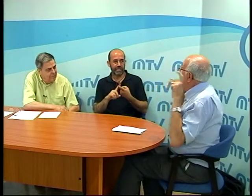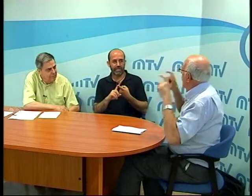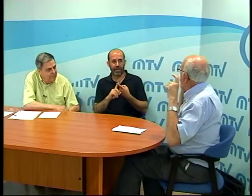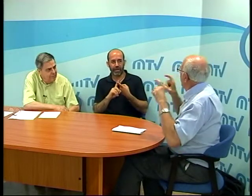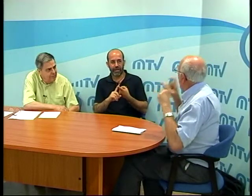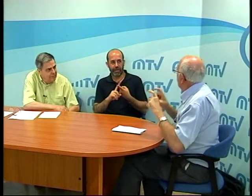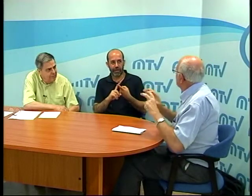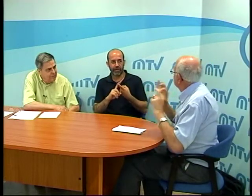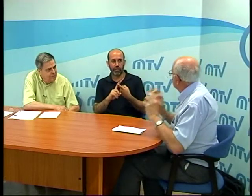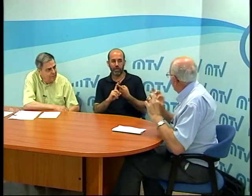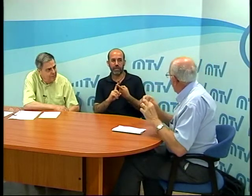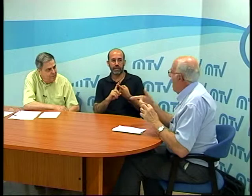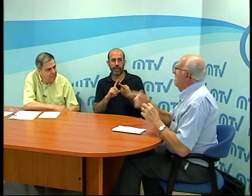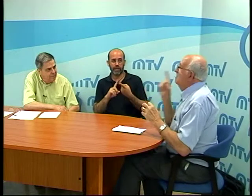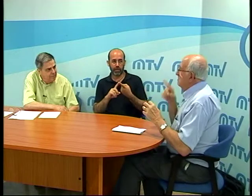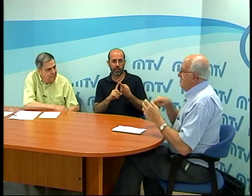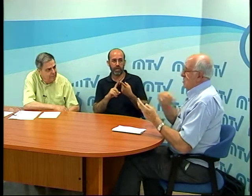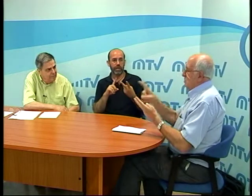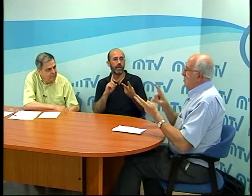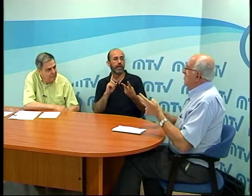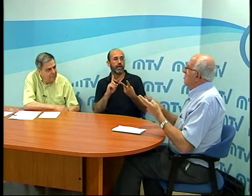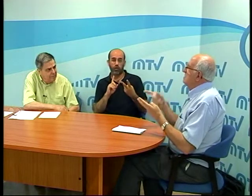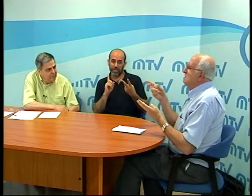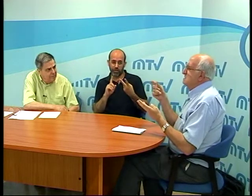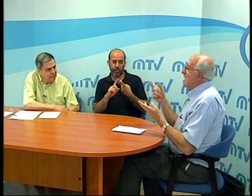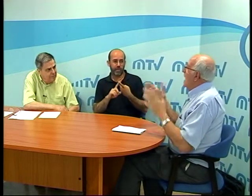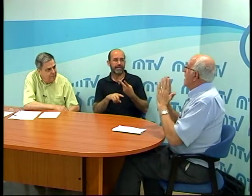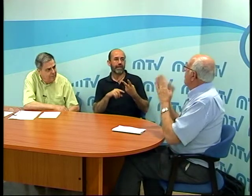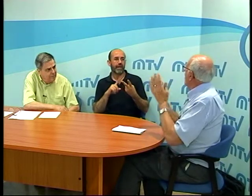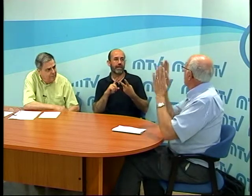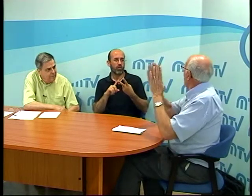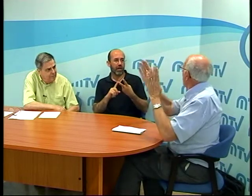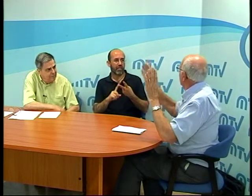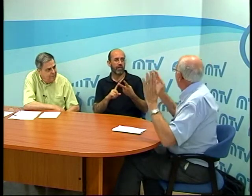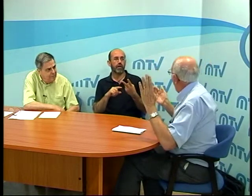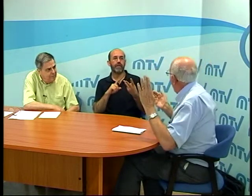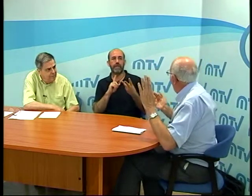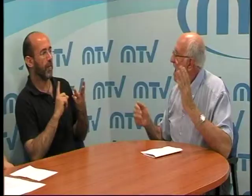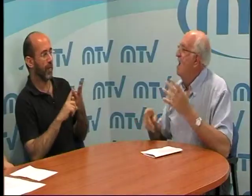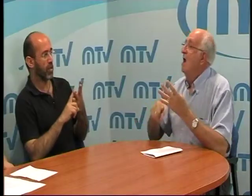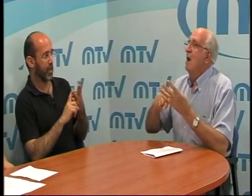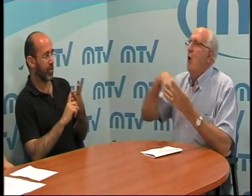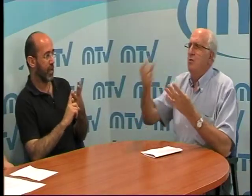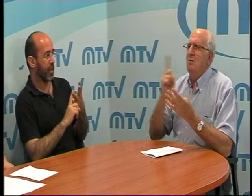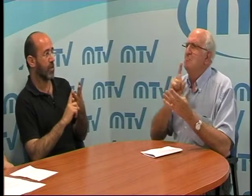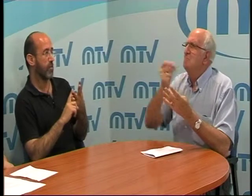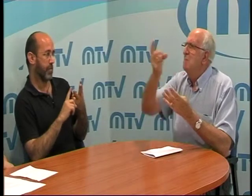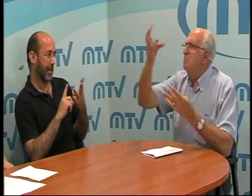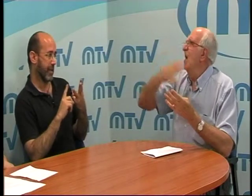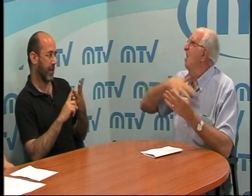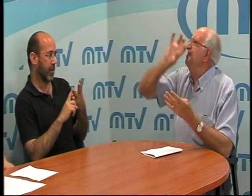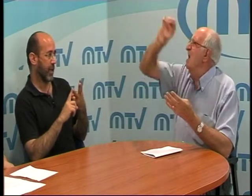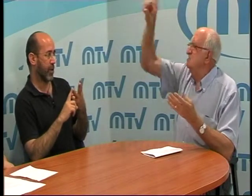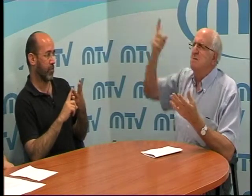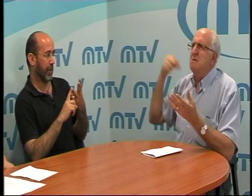personas sordas que se han sacado la carrera de economía, o que son economistas, de educación, de biblioteconomía,